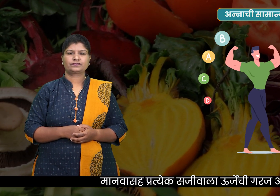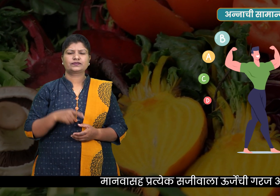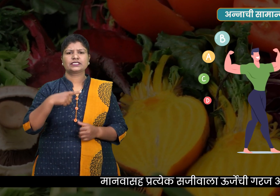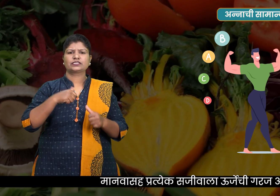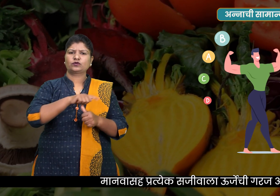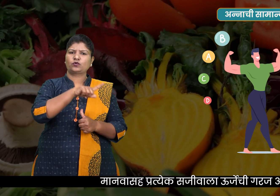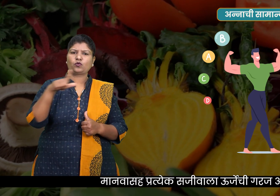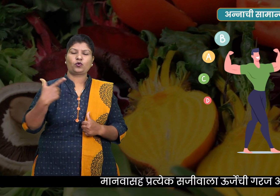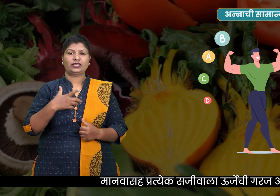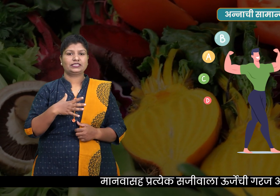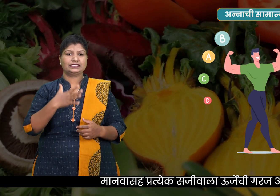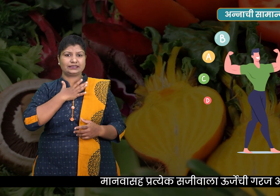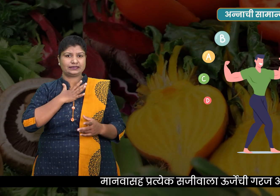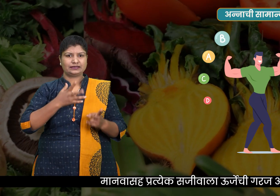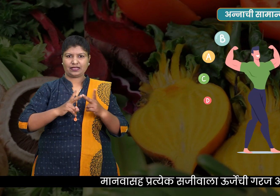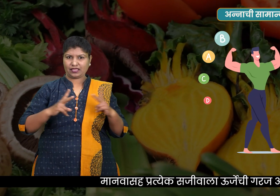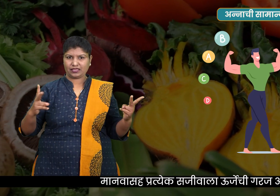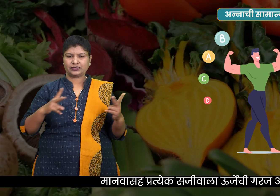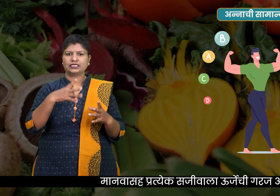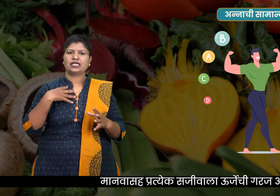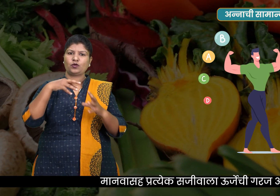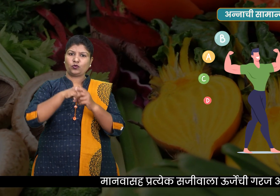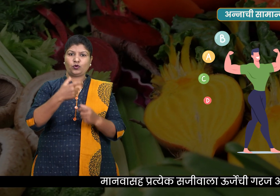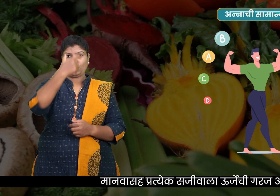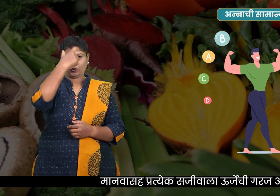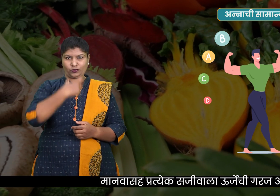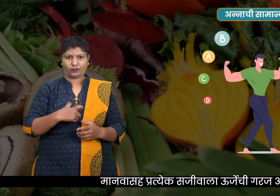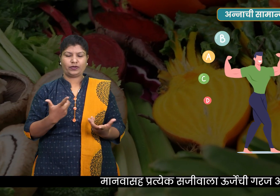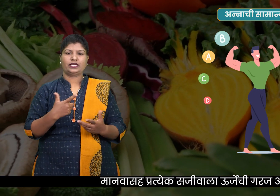मानवासह प्रत्येक सजीवाला ऊर्जेची गरज असते.